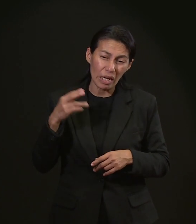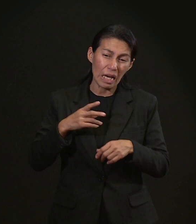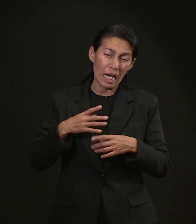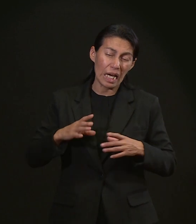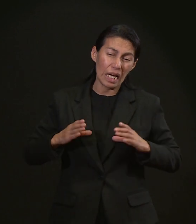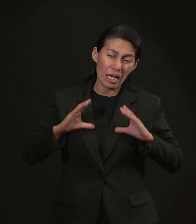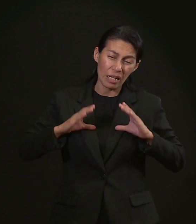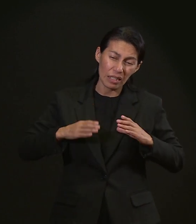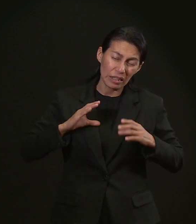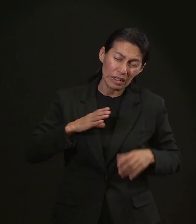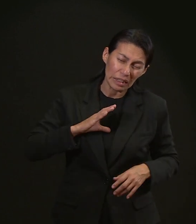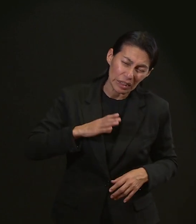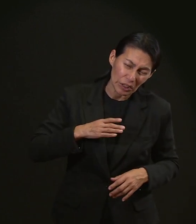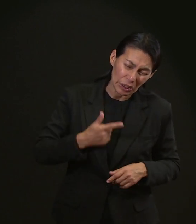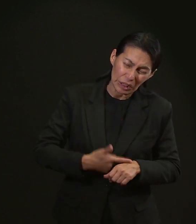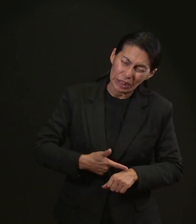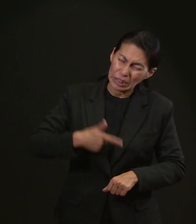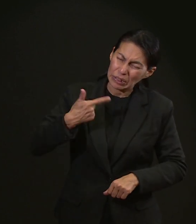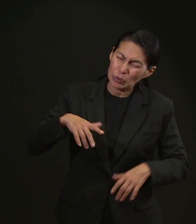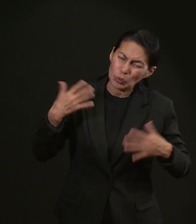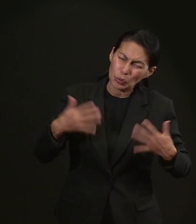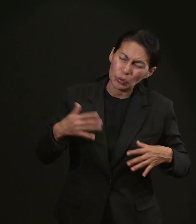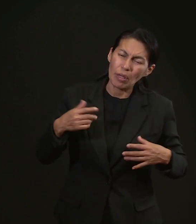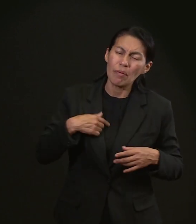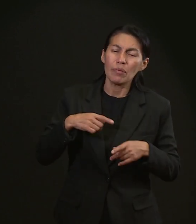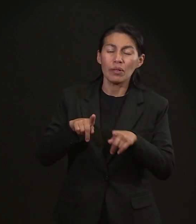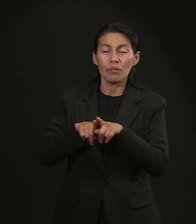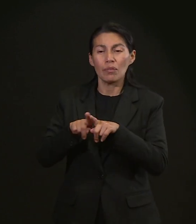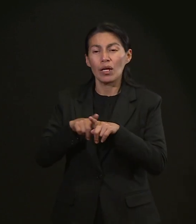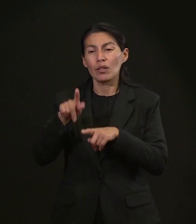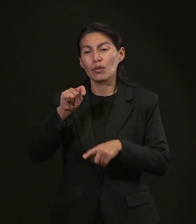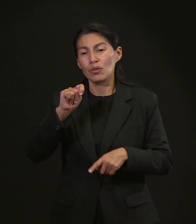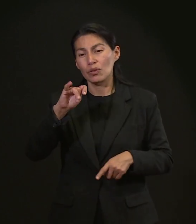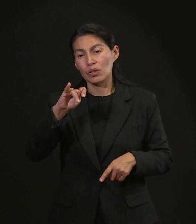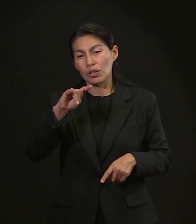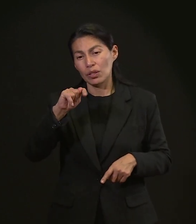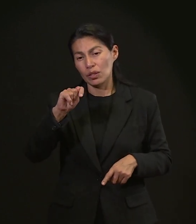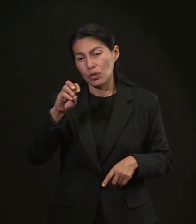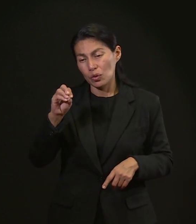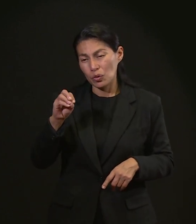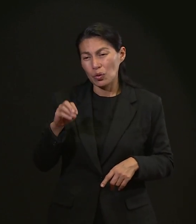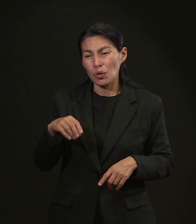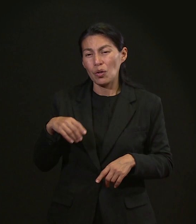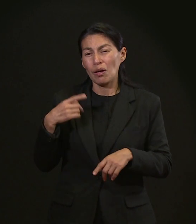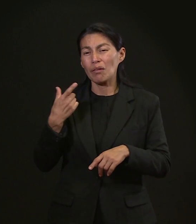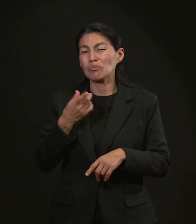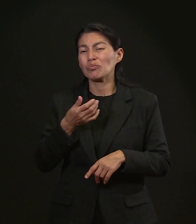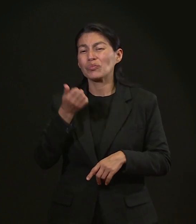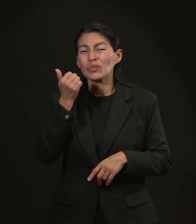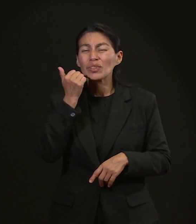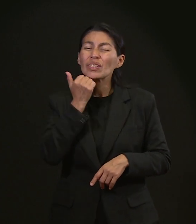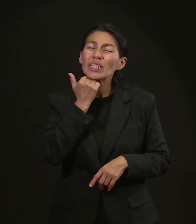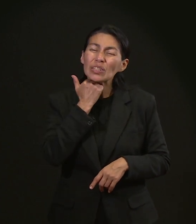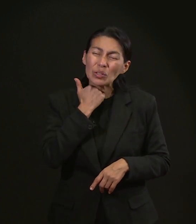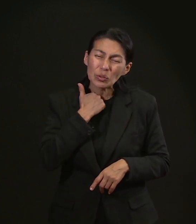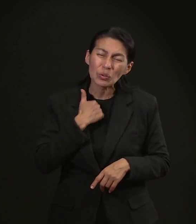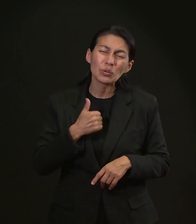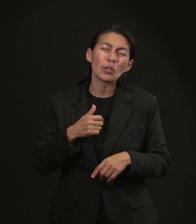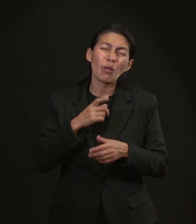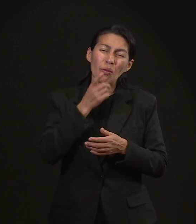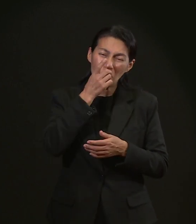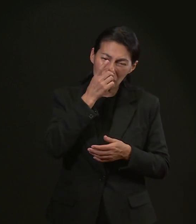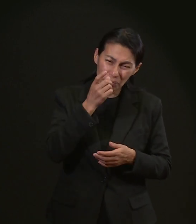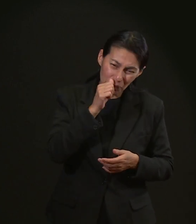también por mi hermano tito trujillo tiene adicción al alcoholismo y las drogas siempre veo el programa y me